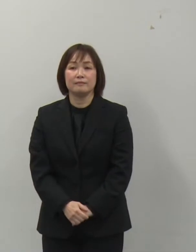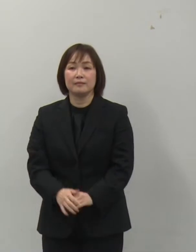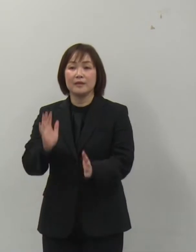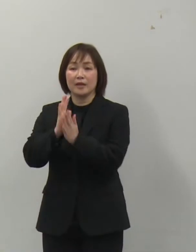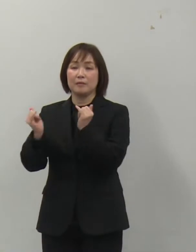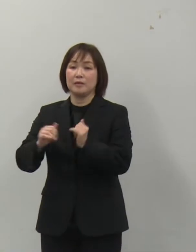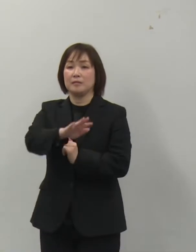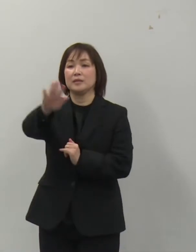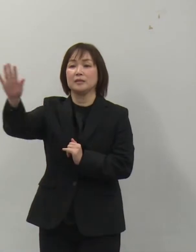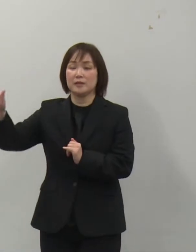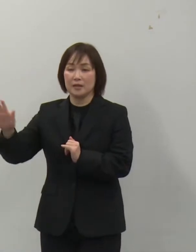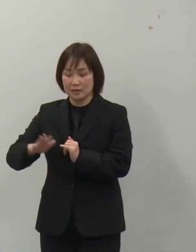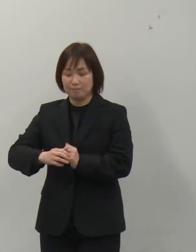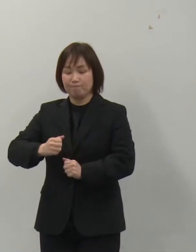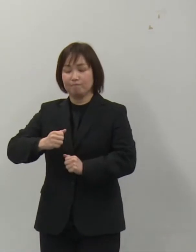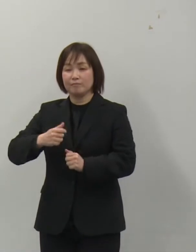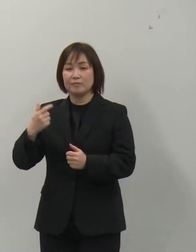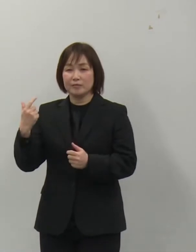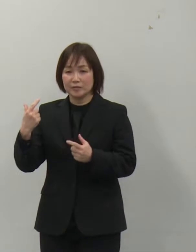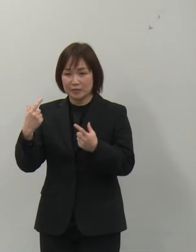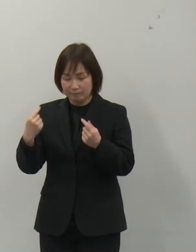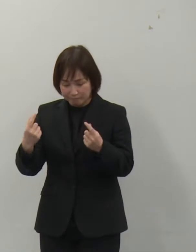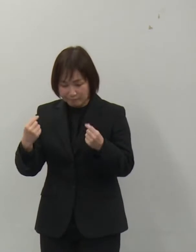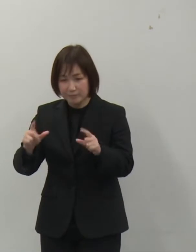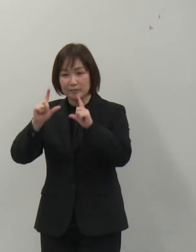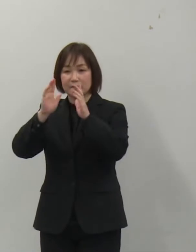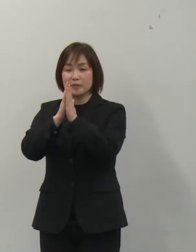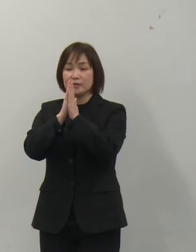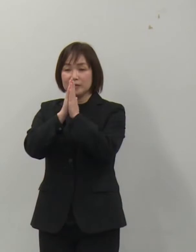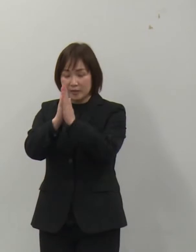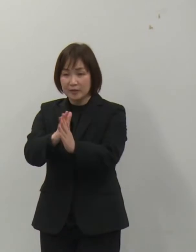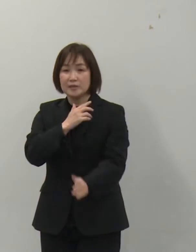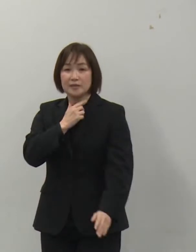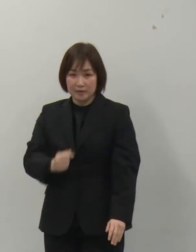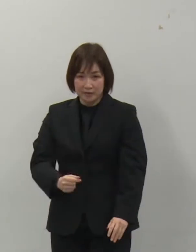県民の皆さんに強くお願いいたします。